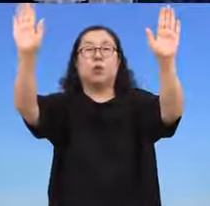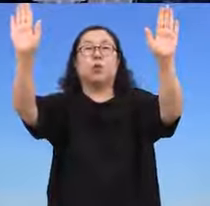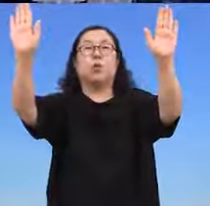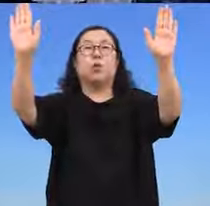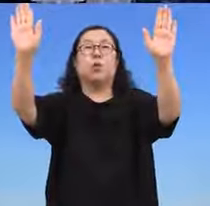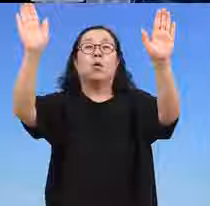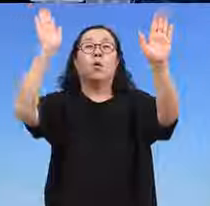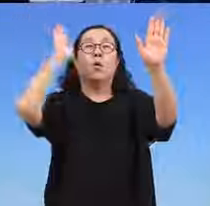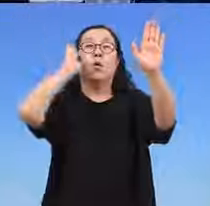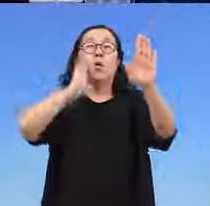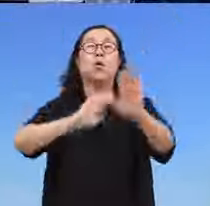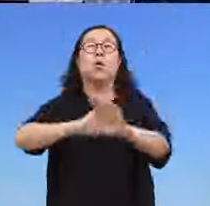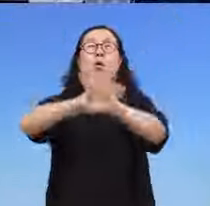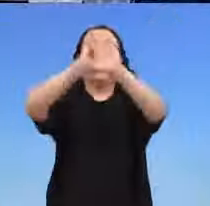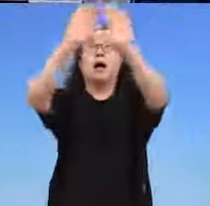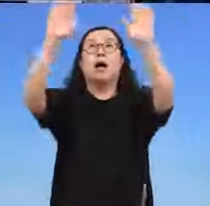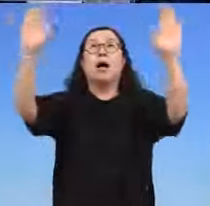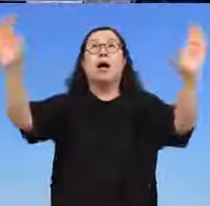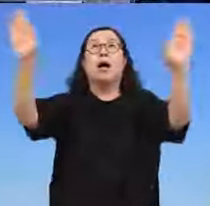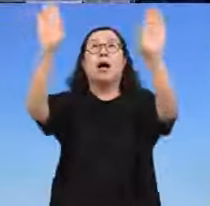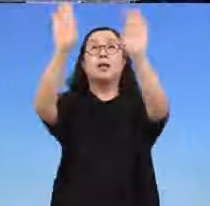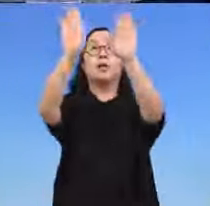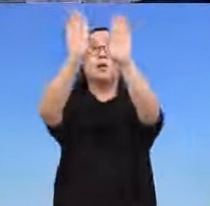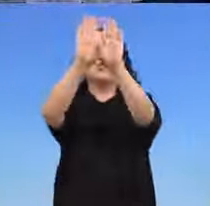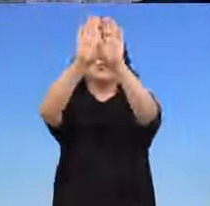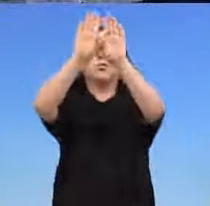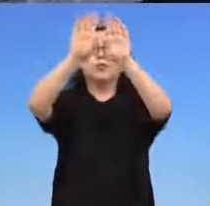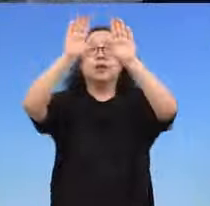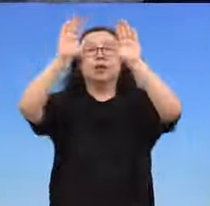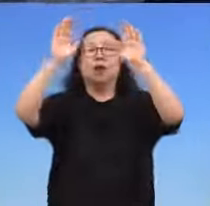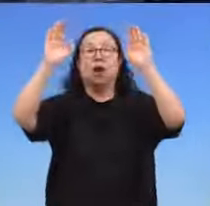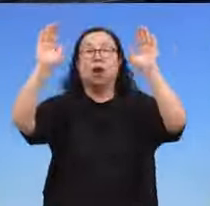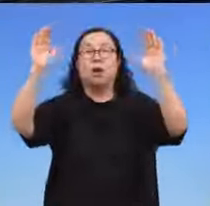여러분 간절히 소망합니다. 하늘 문이 열리고